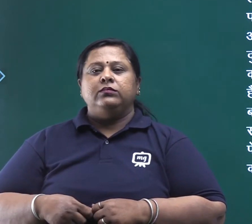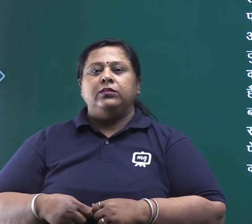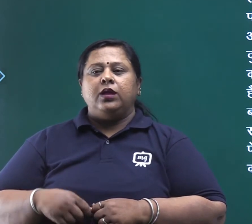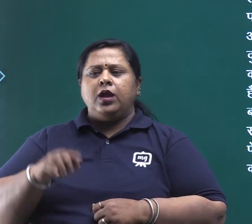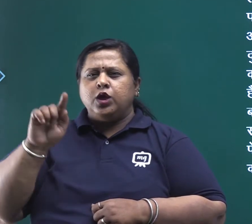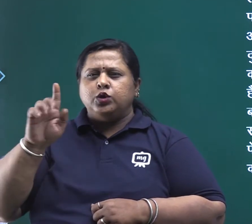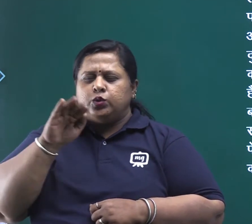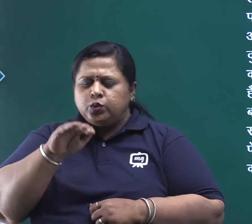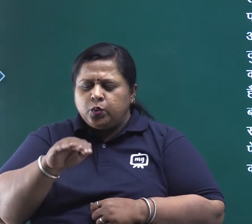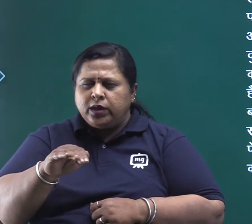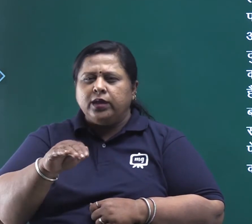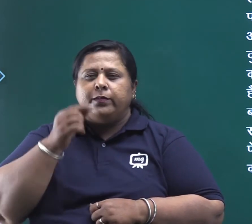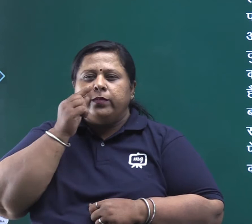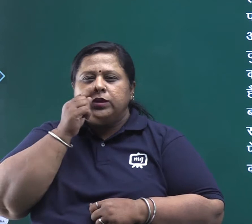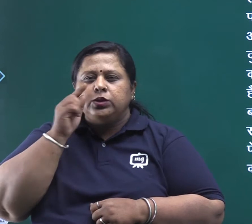एक छोटी लड़की को